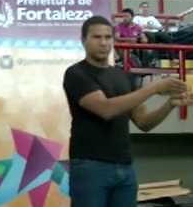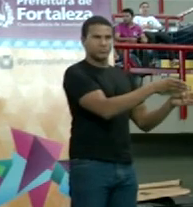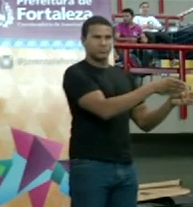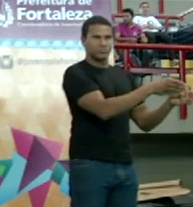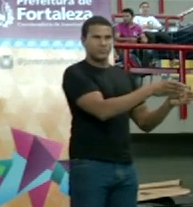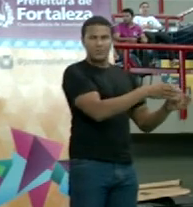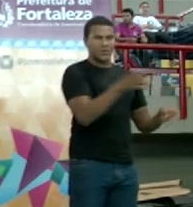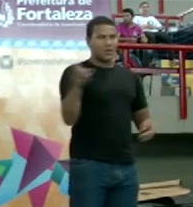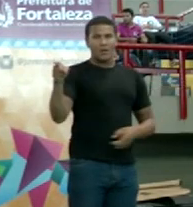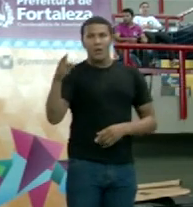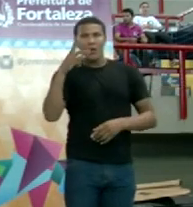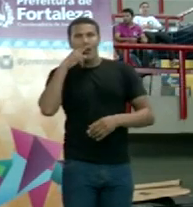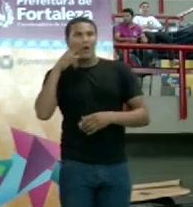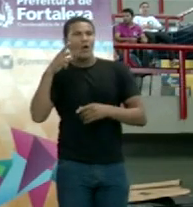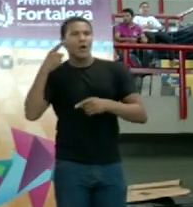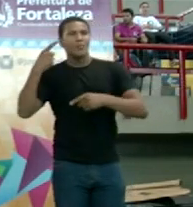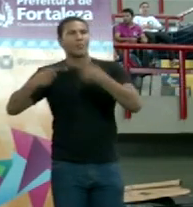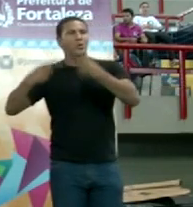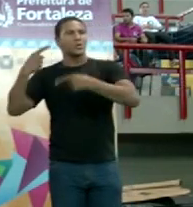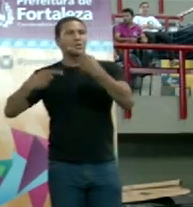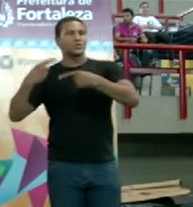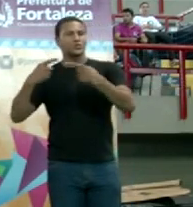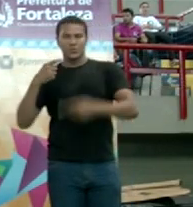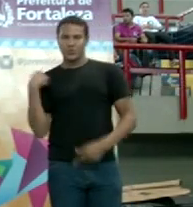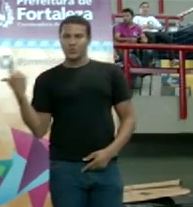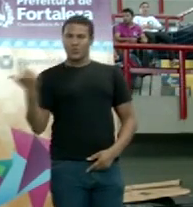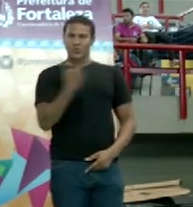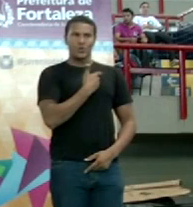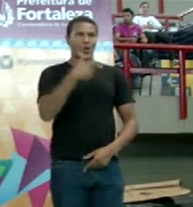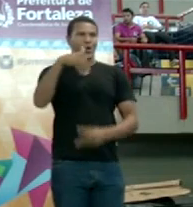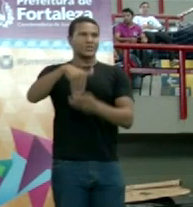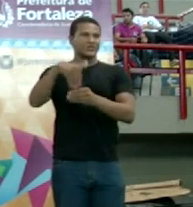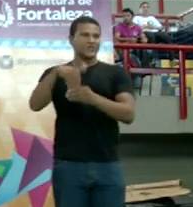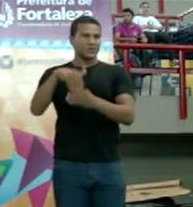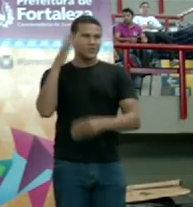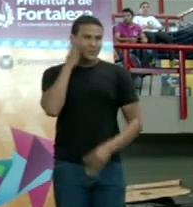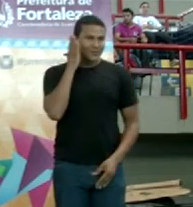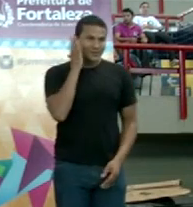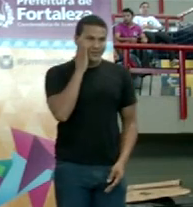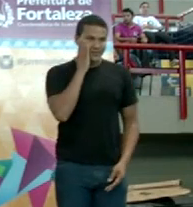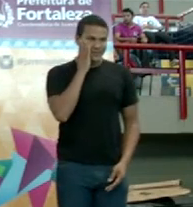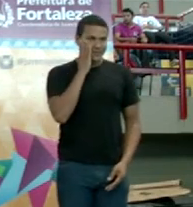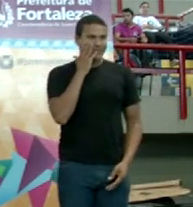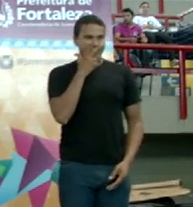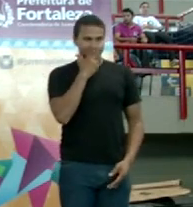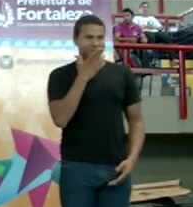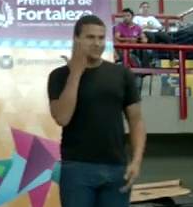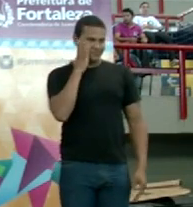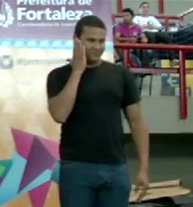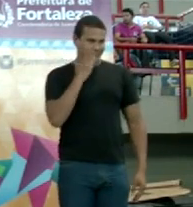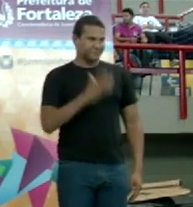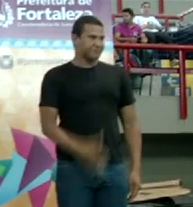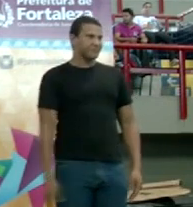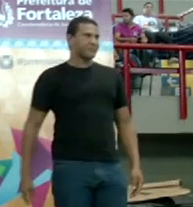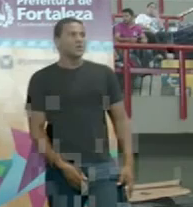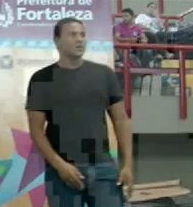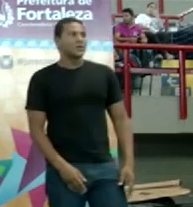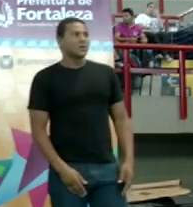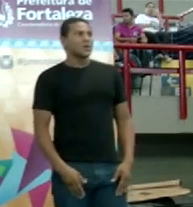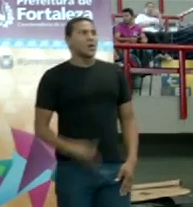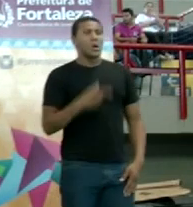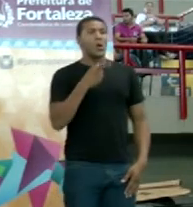nós o escolhemos. Coloca entre aspas. Entenderam? Aí terminam assim. Outra